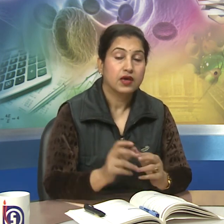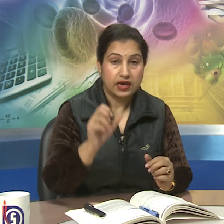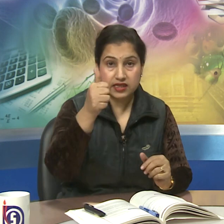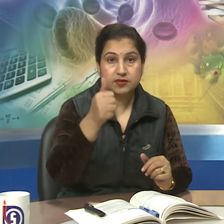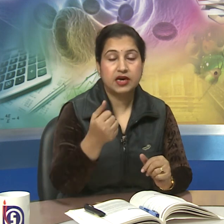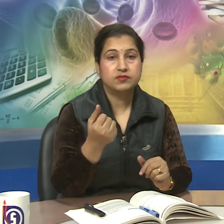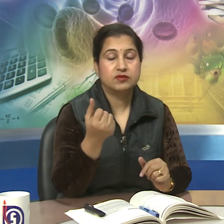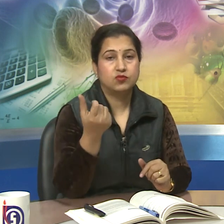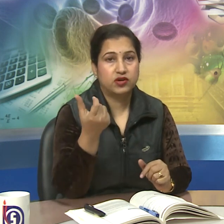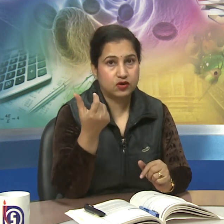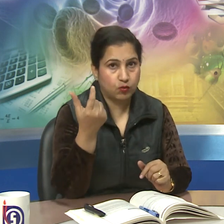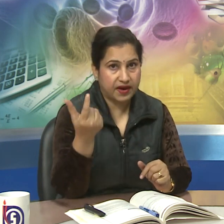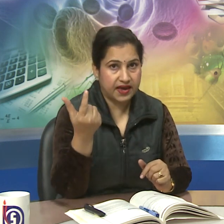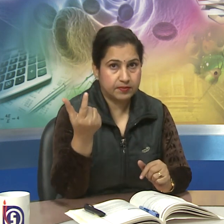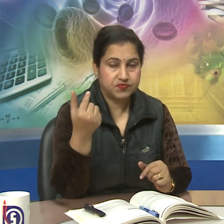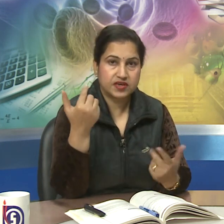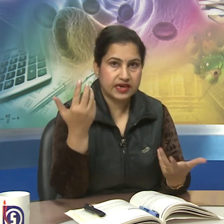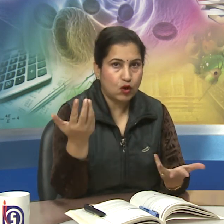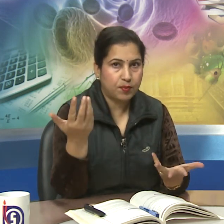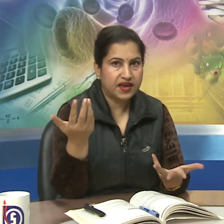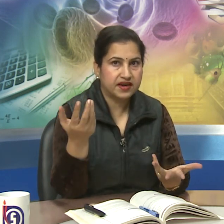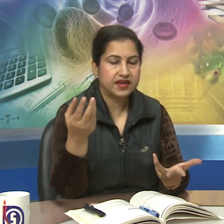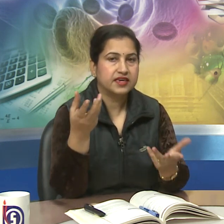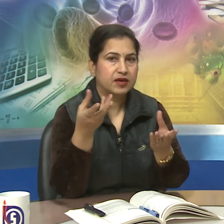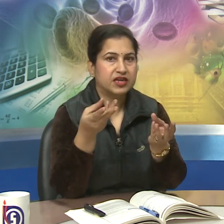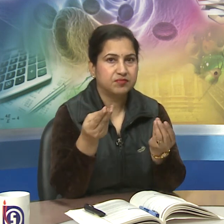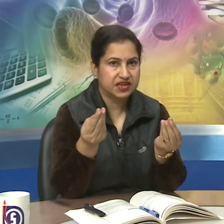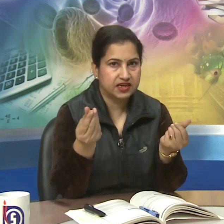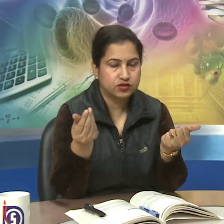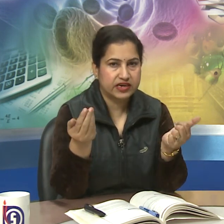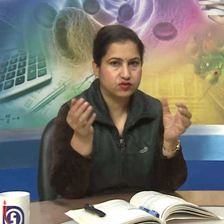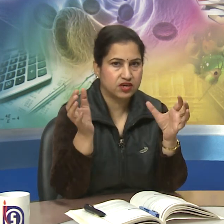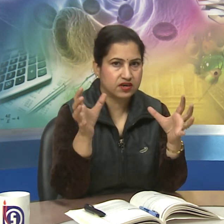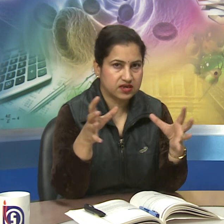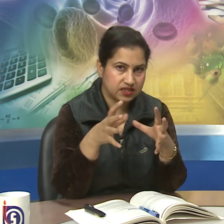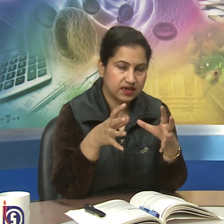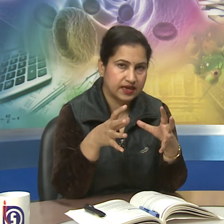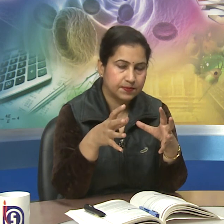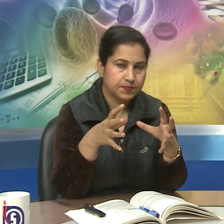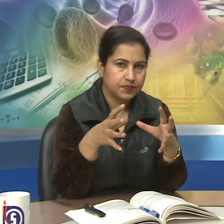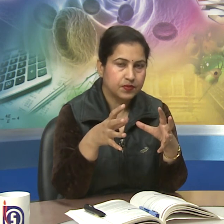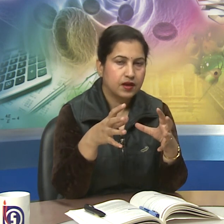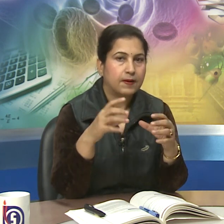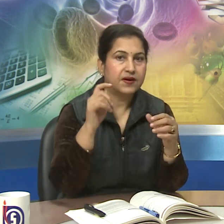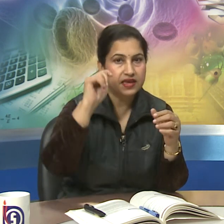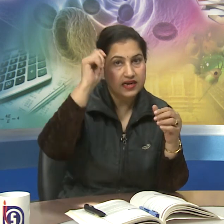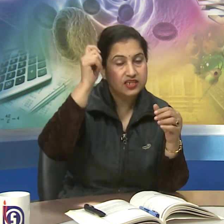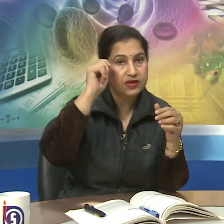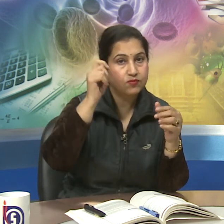हिंदी में हम सब बोलेंगे उपाय कि क्या उपाय करें कि हमारे मृदा जो है वह संरक्षित रहे पर इंग्लिश में हम